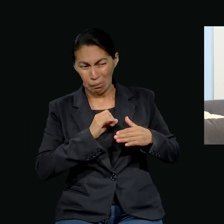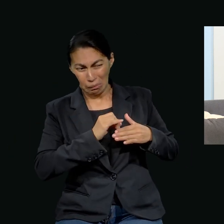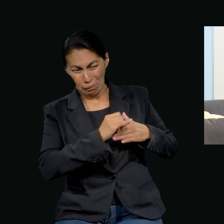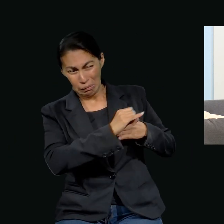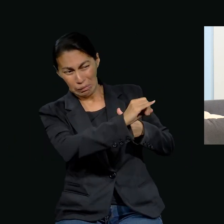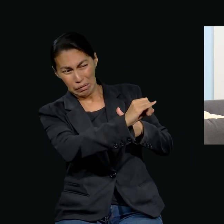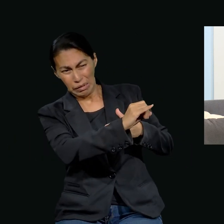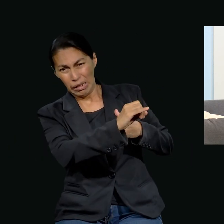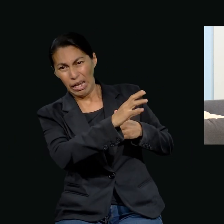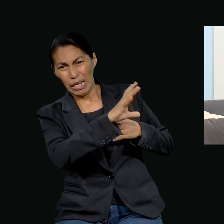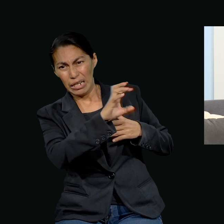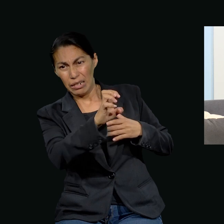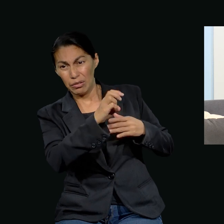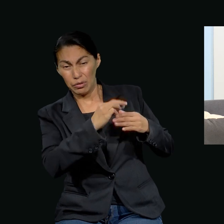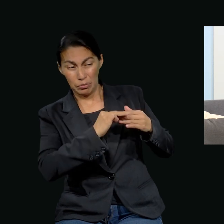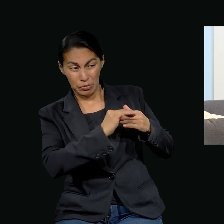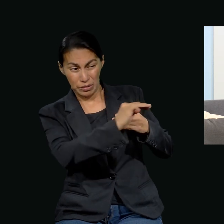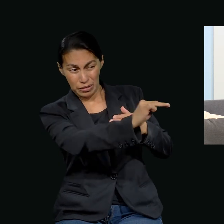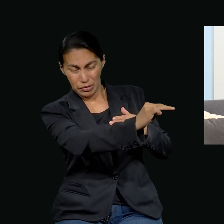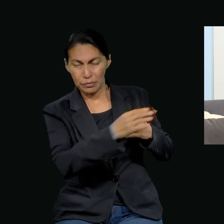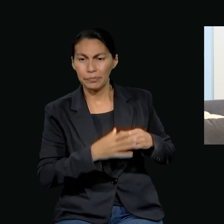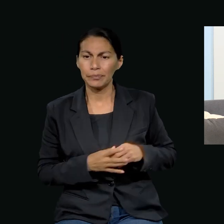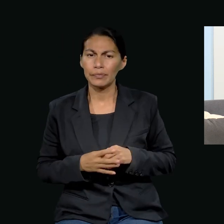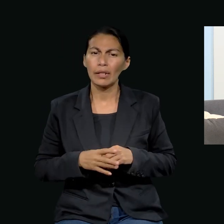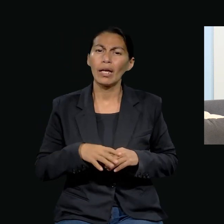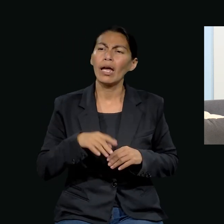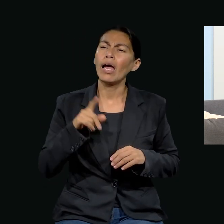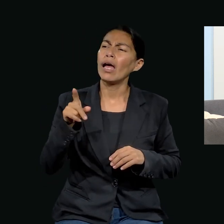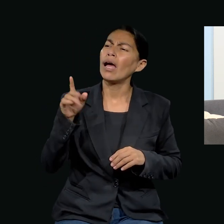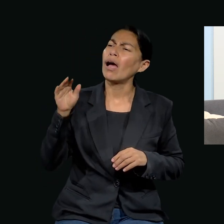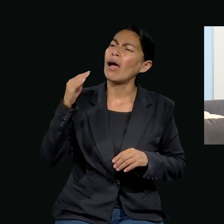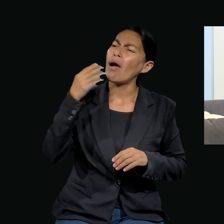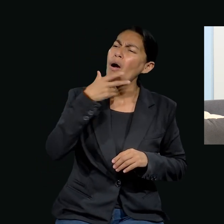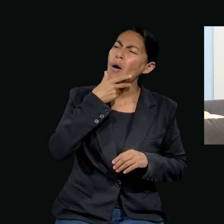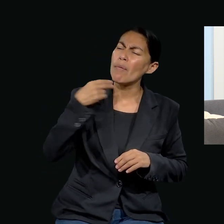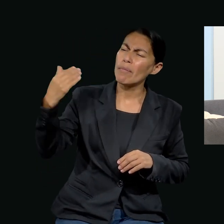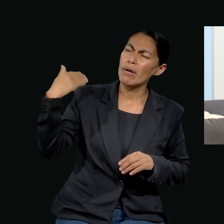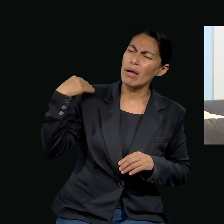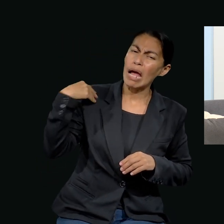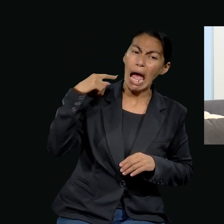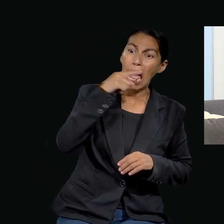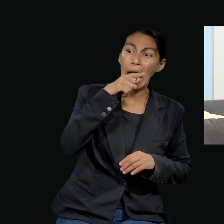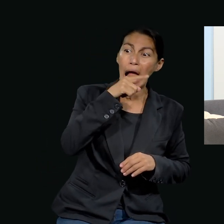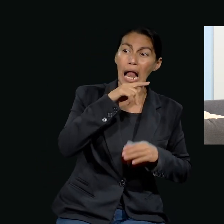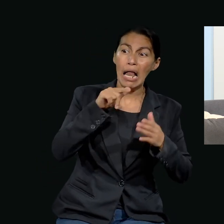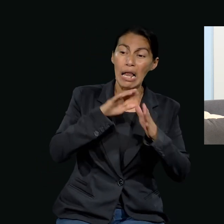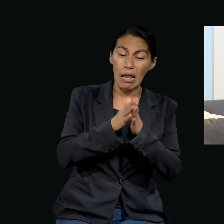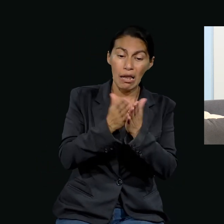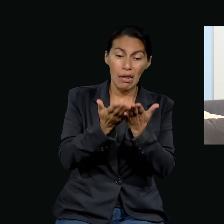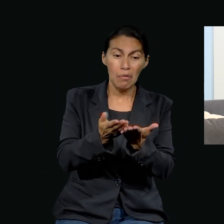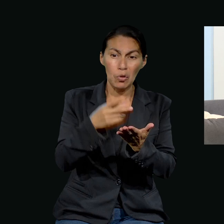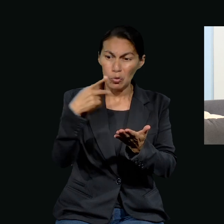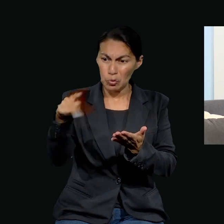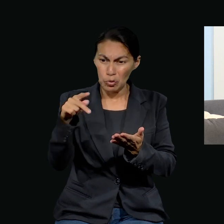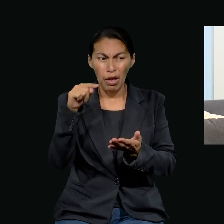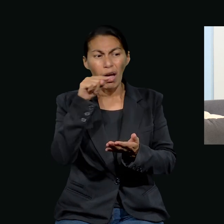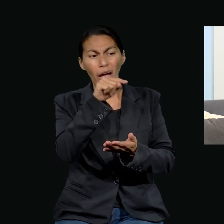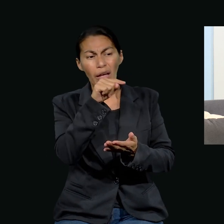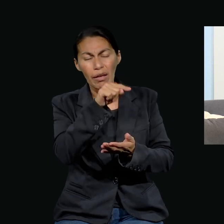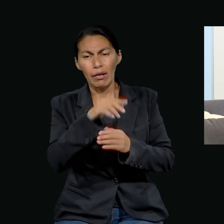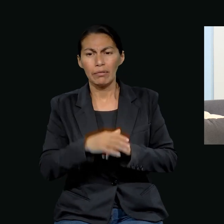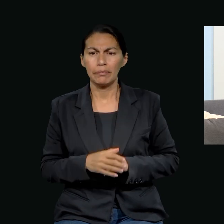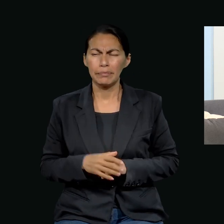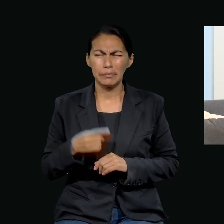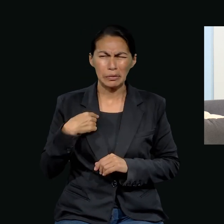dice, óyeme, hay unos libros tuyos que están por allá. Resulta ser que yo digo, bueno, pensé, los libros de medicina, el